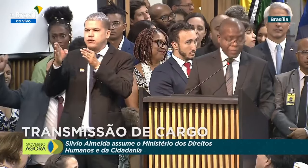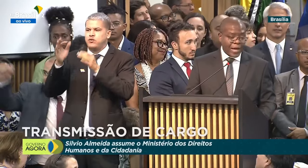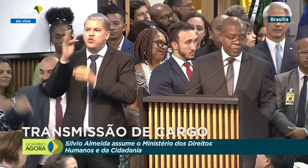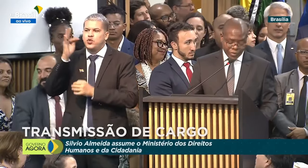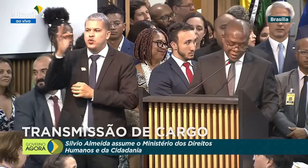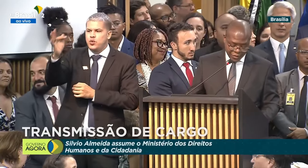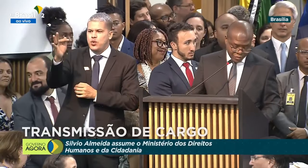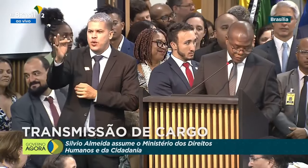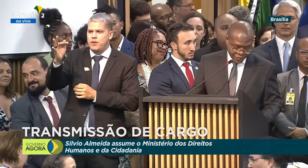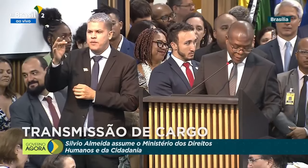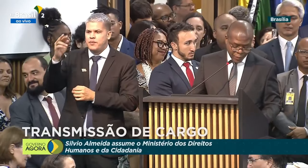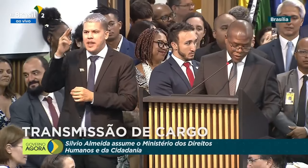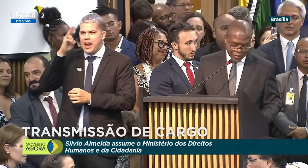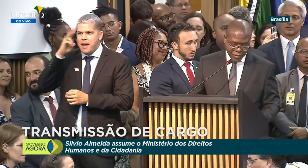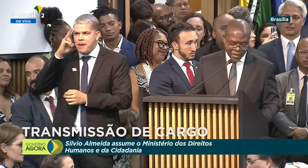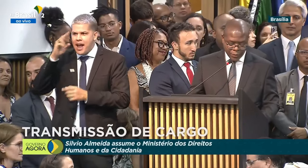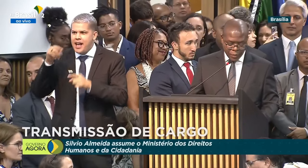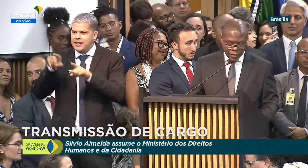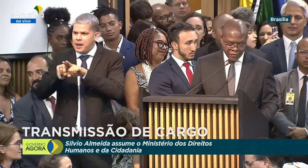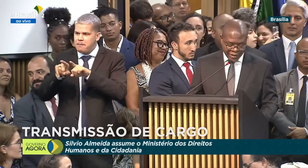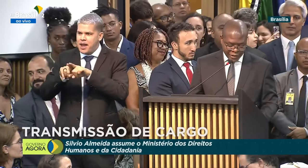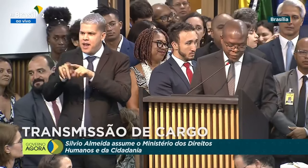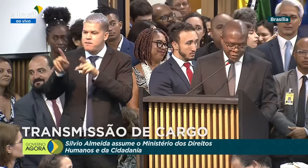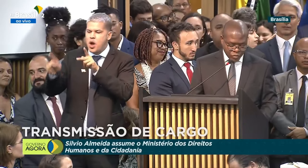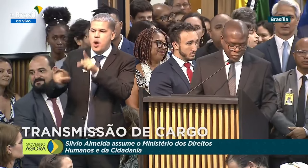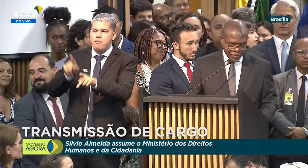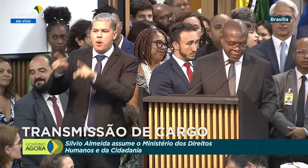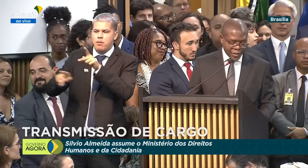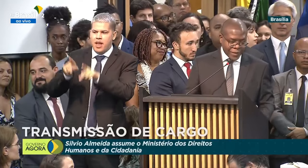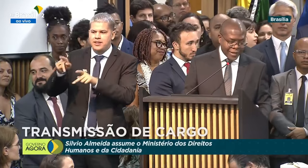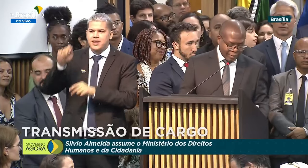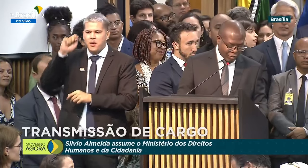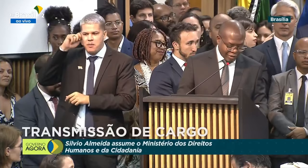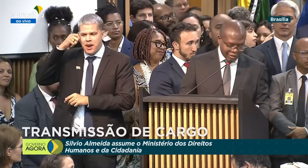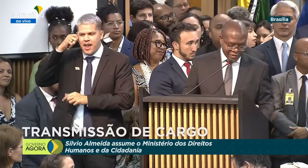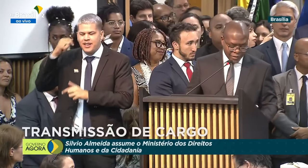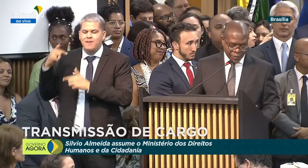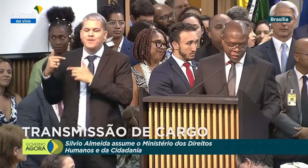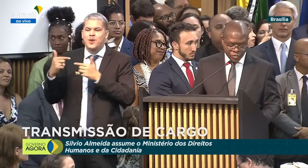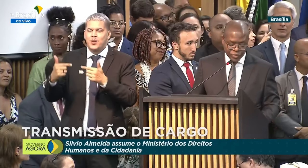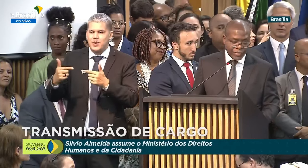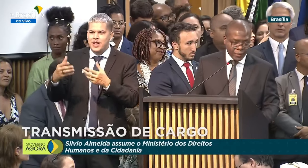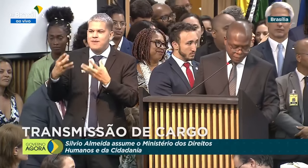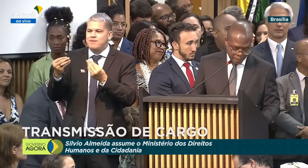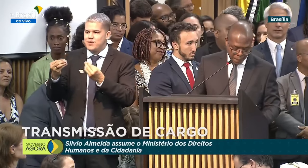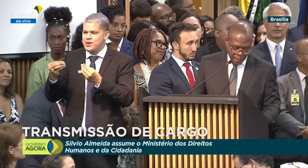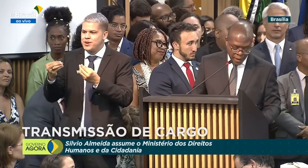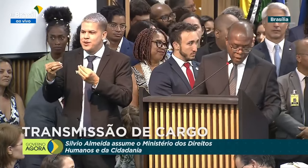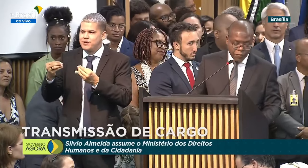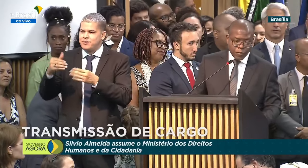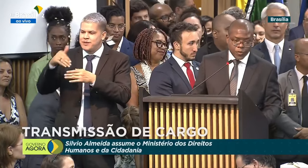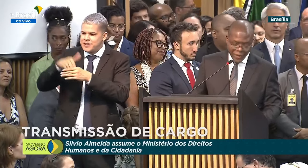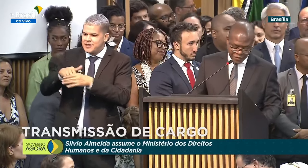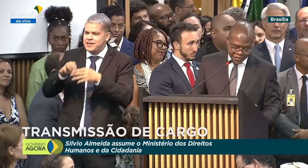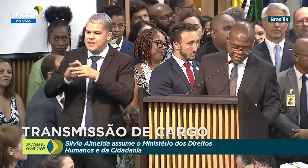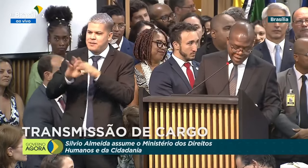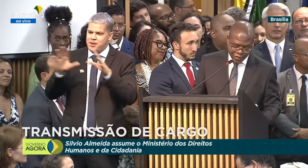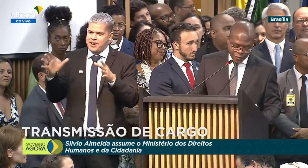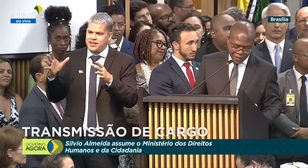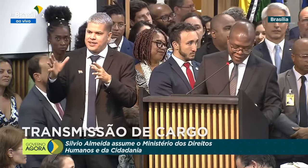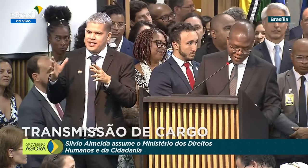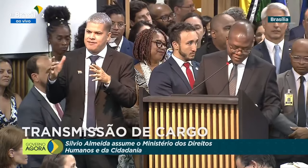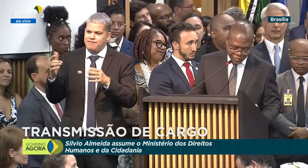convém lembrar portanto que a população negra pode periférica desse país lutou ativamente pela rede democratização e pela constituição fomos